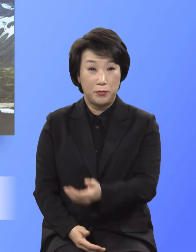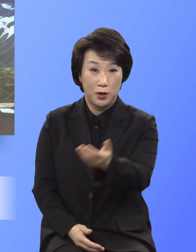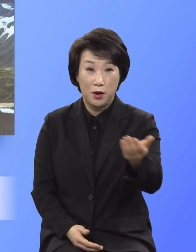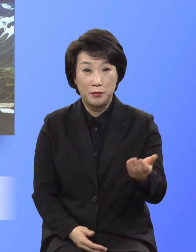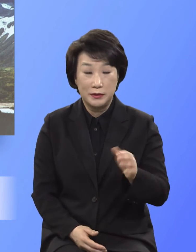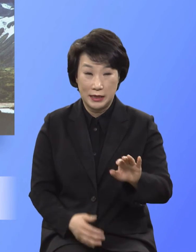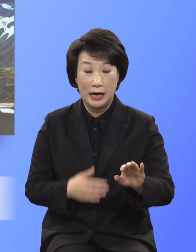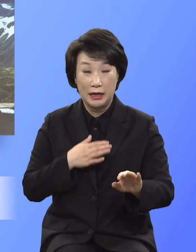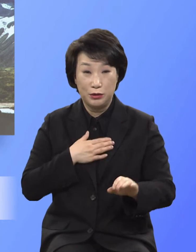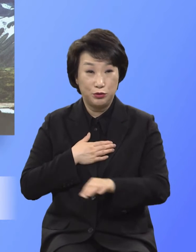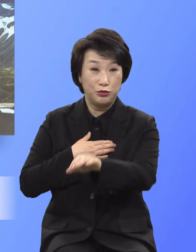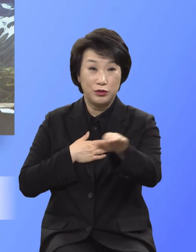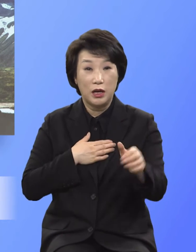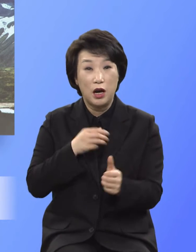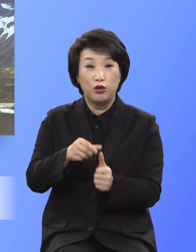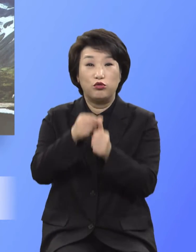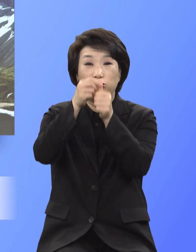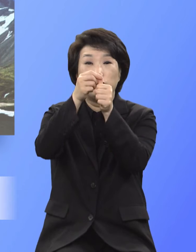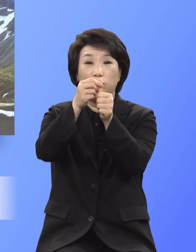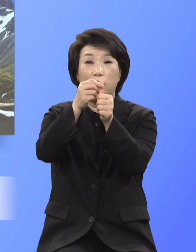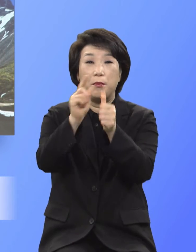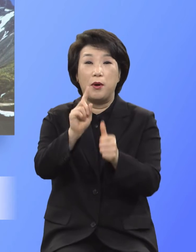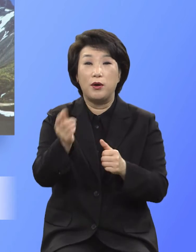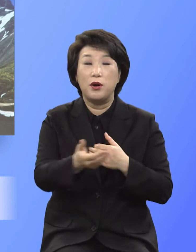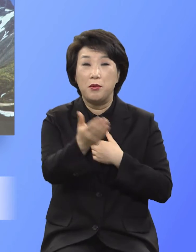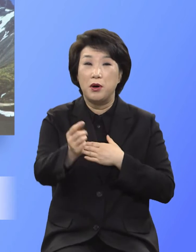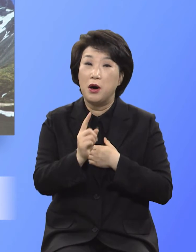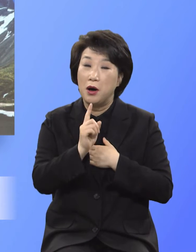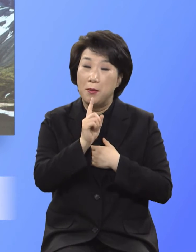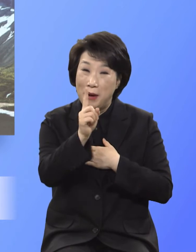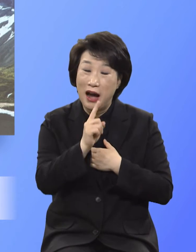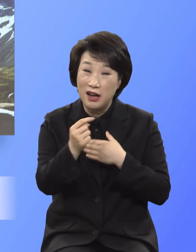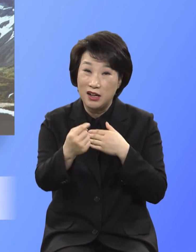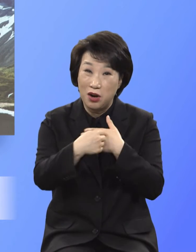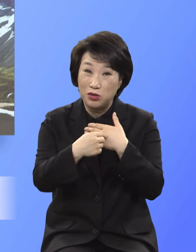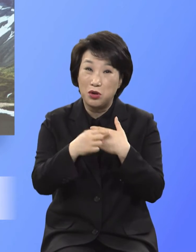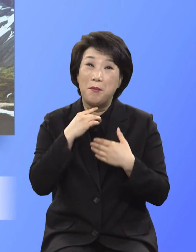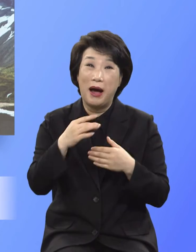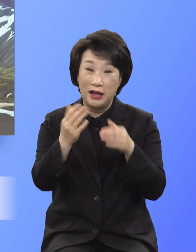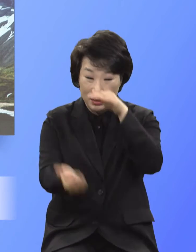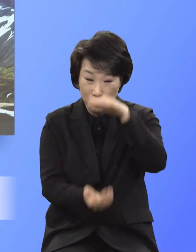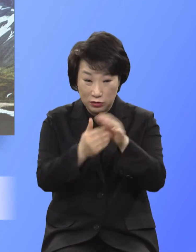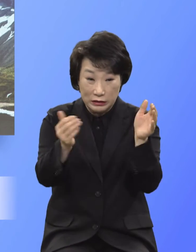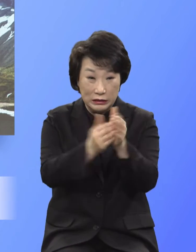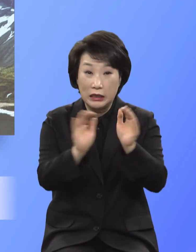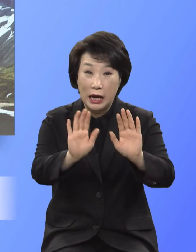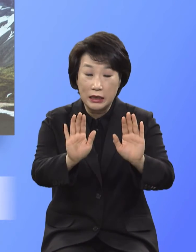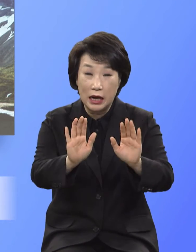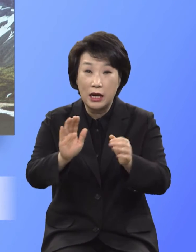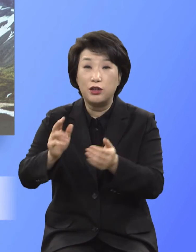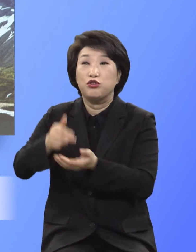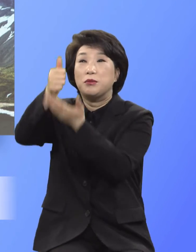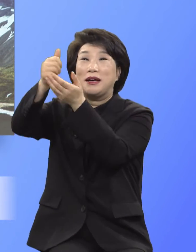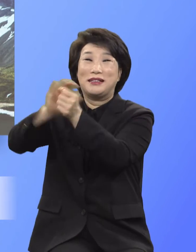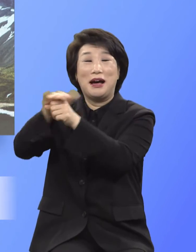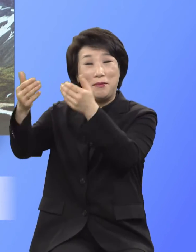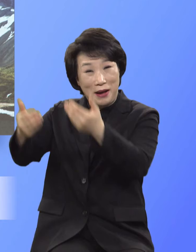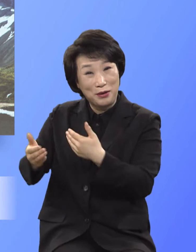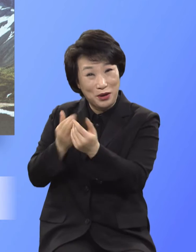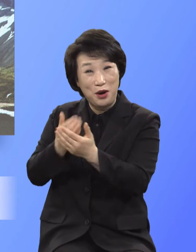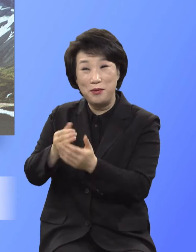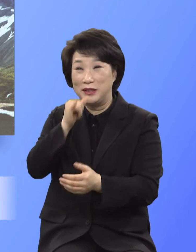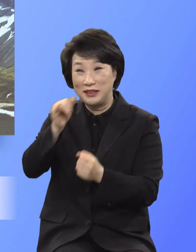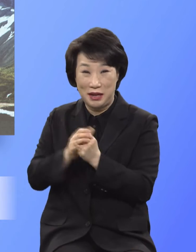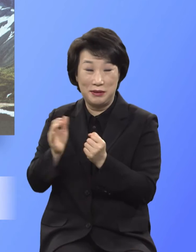여러분, 그래서 나와 여러분들의 구원은 말로 이루어지는 것이 아니라 사랑을 받고 경험함으로 이루어지는